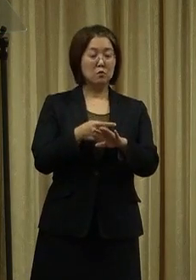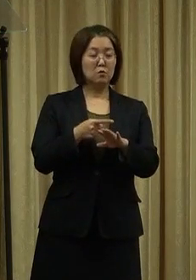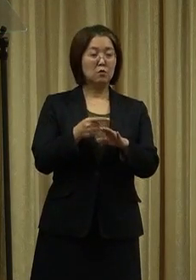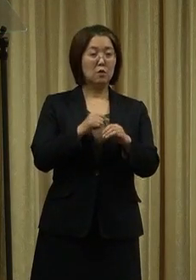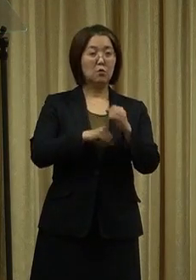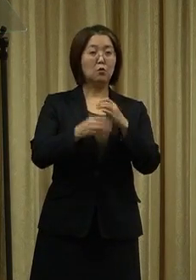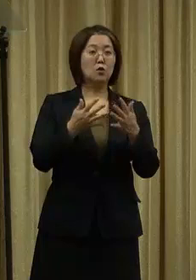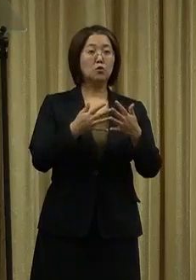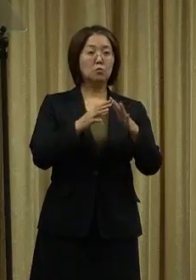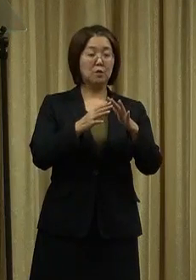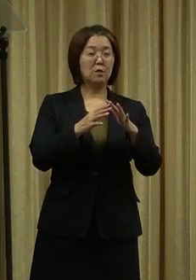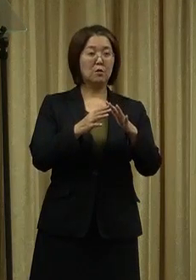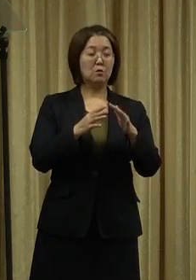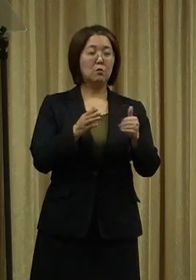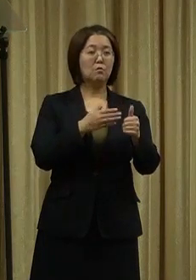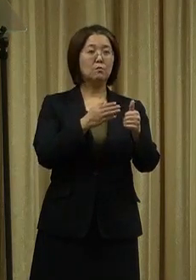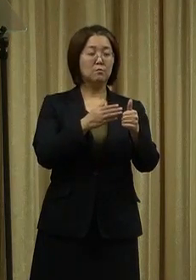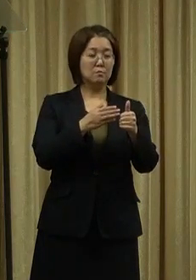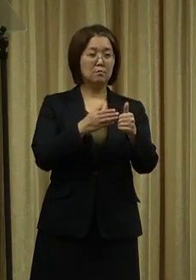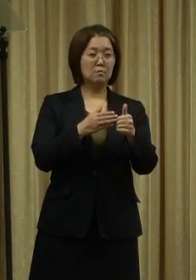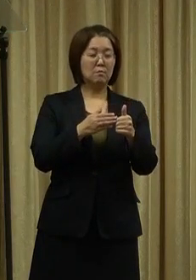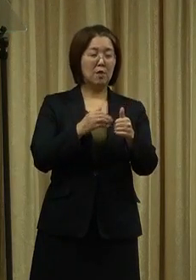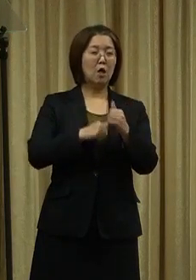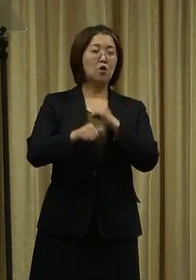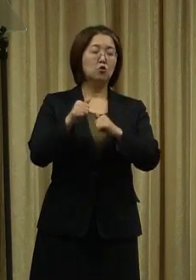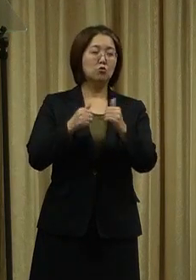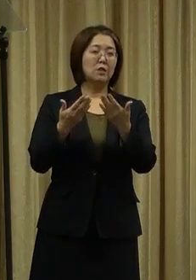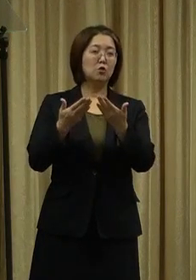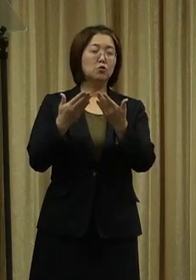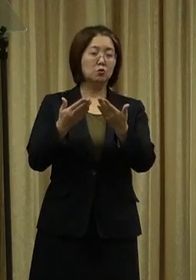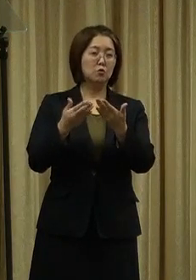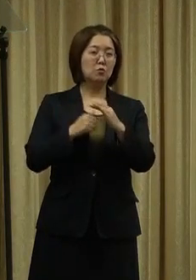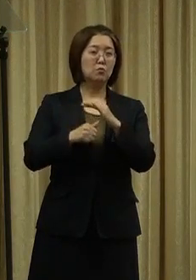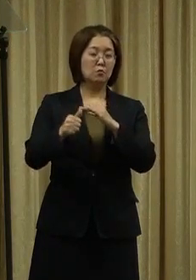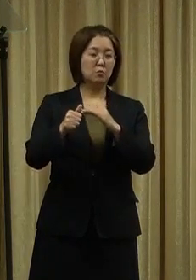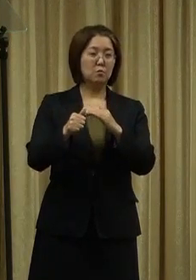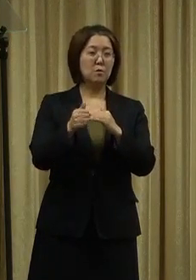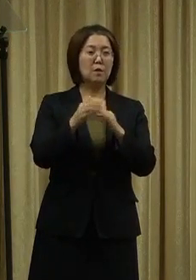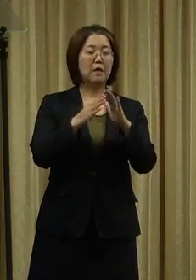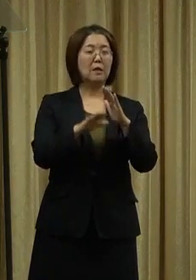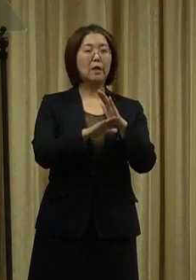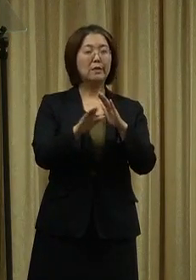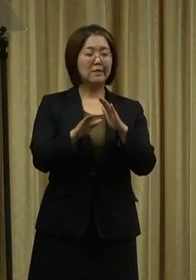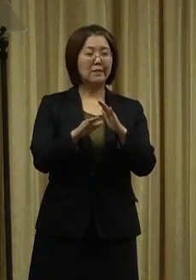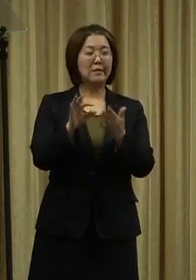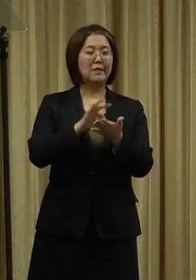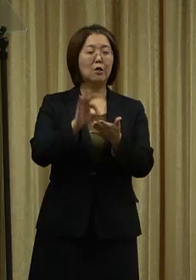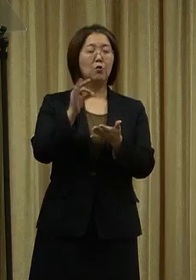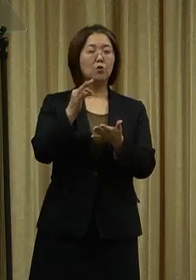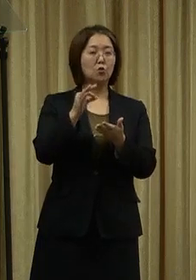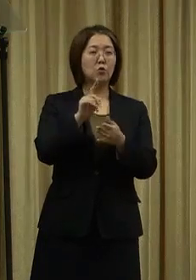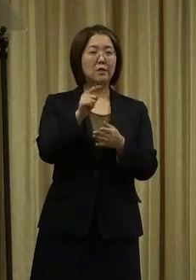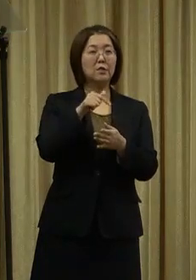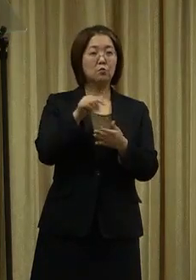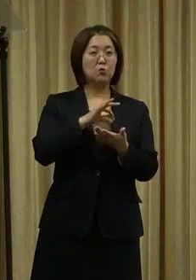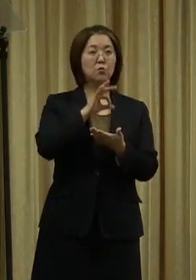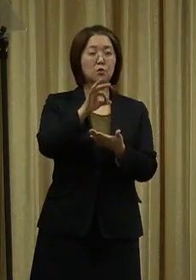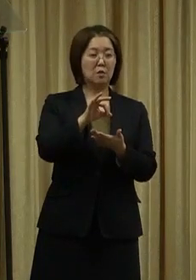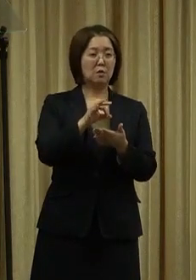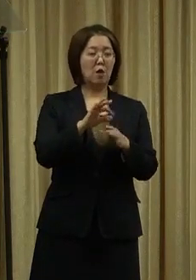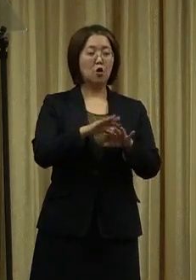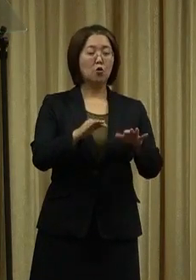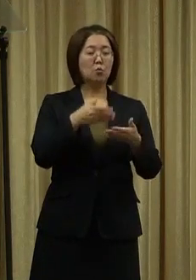フリースクールなどを利用する家庭に対し利用料の一部を支援します。また子ども食堂の輪を広げる